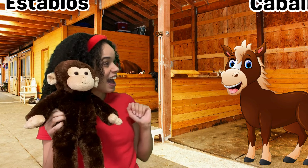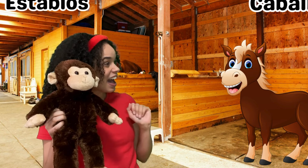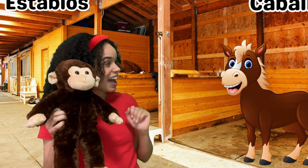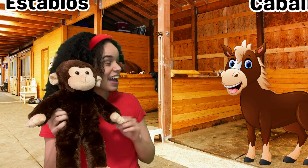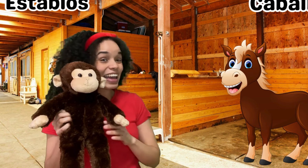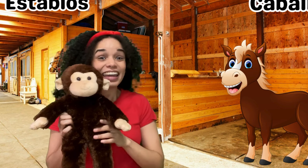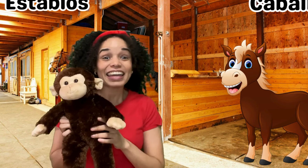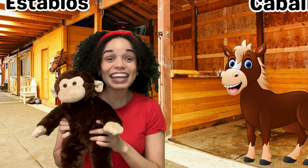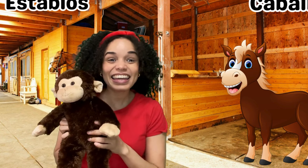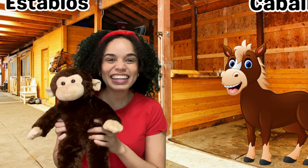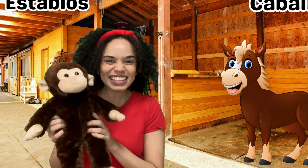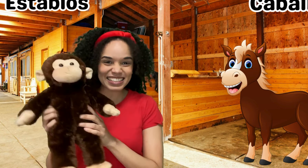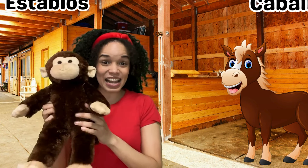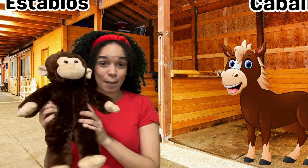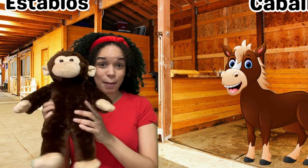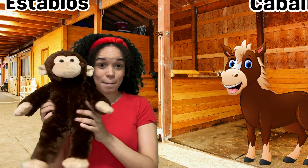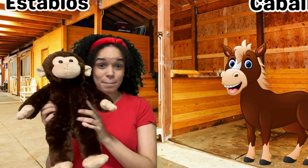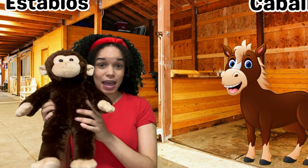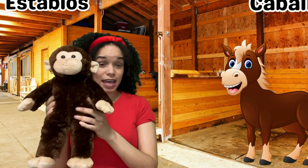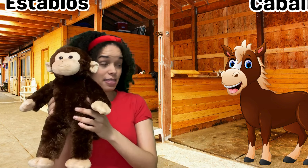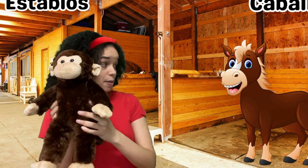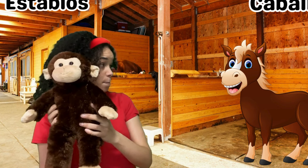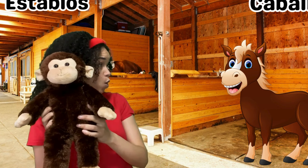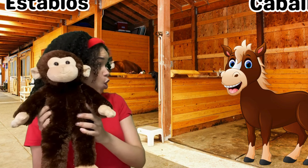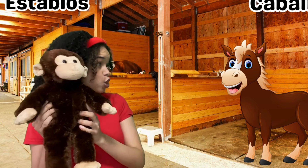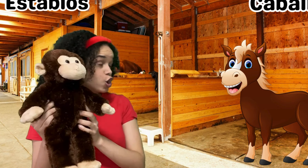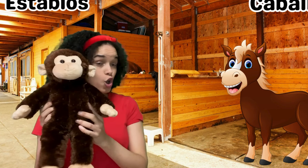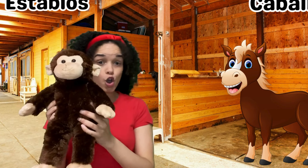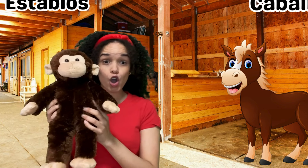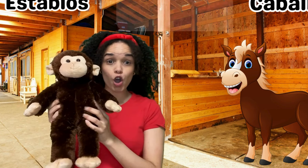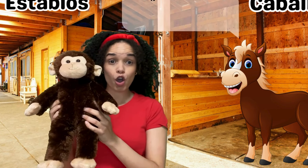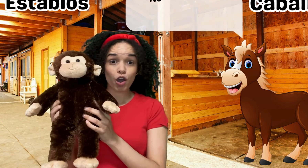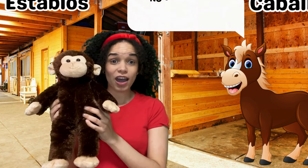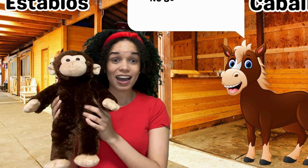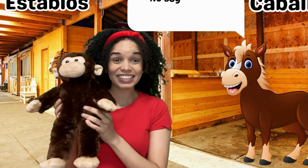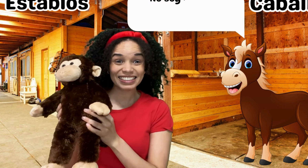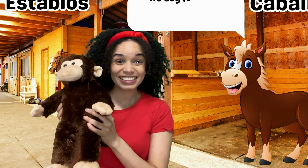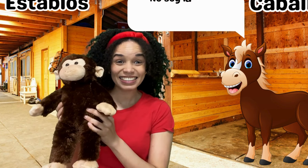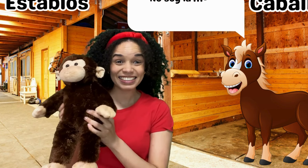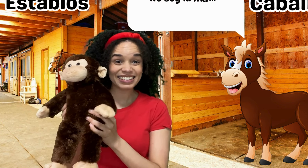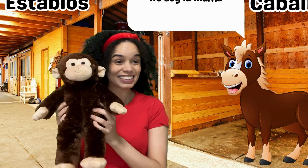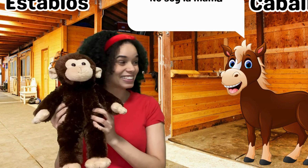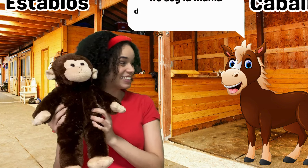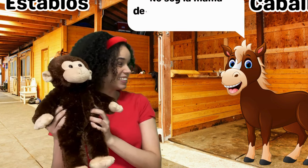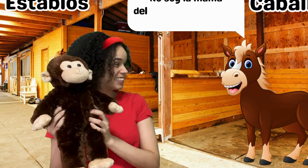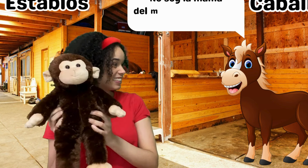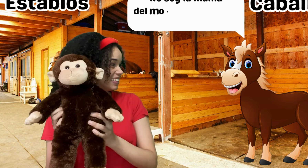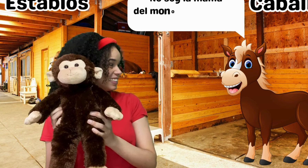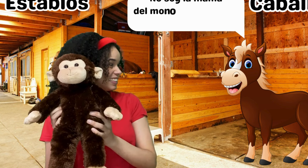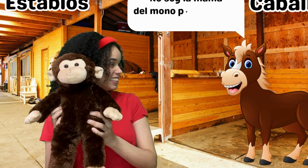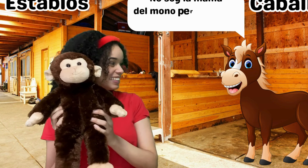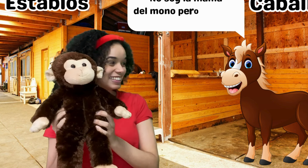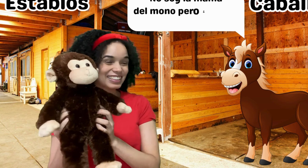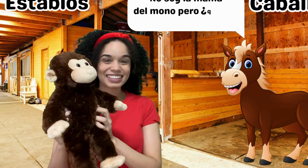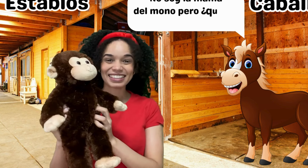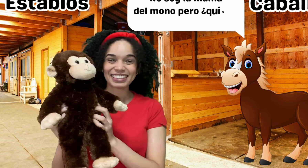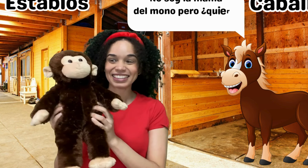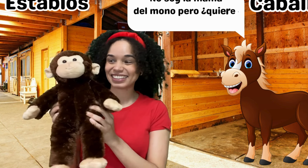caballo eres la mamá de mono no soy la mamá de mono Pero quieres